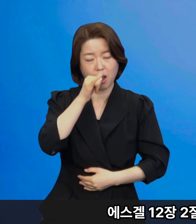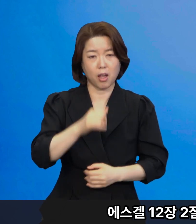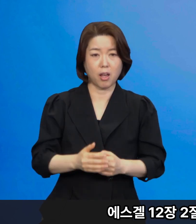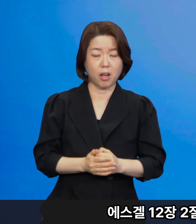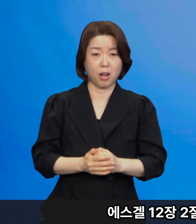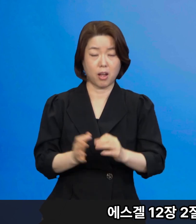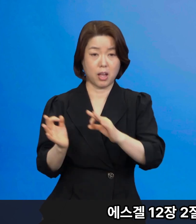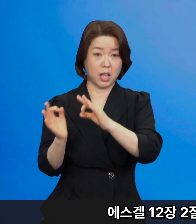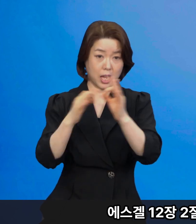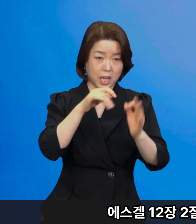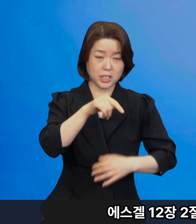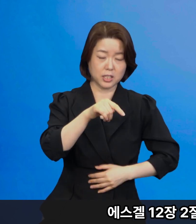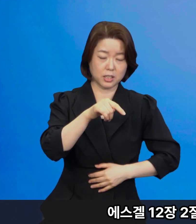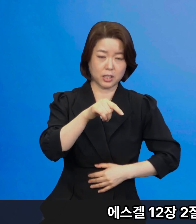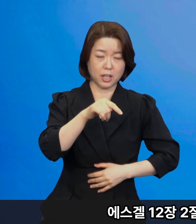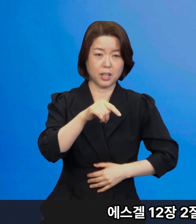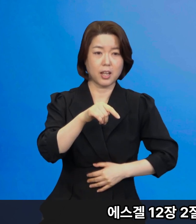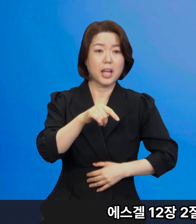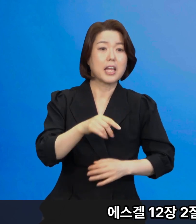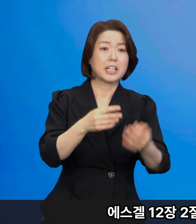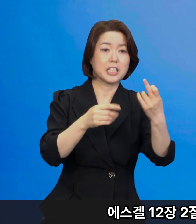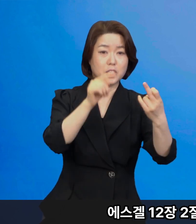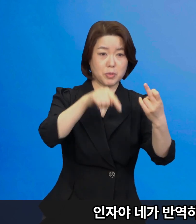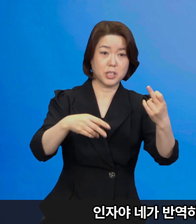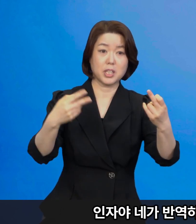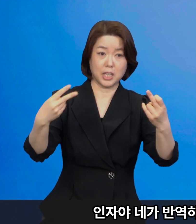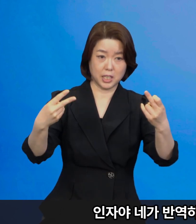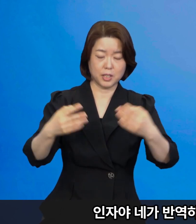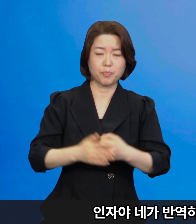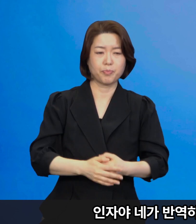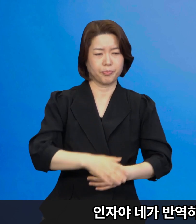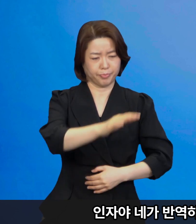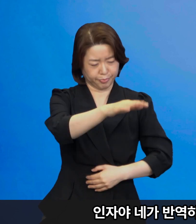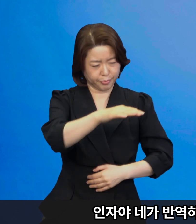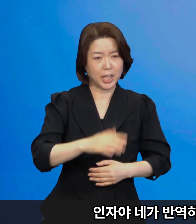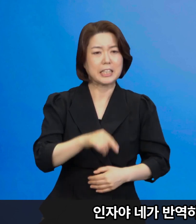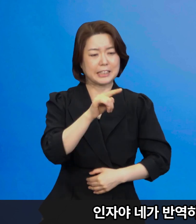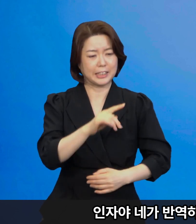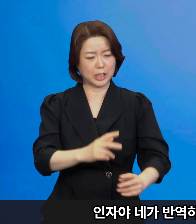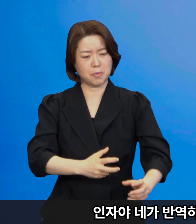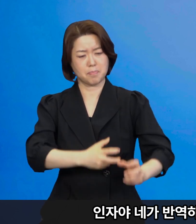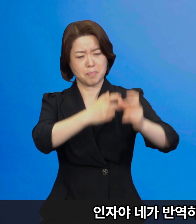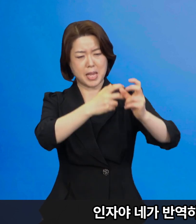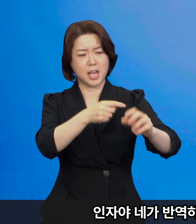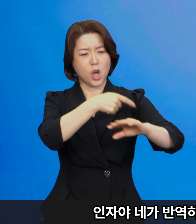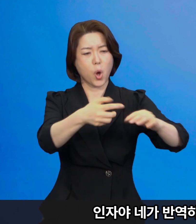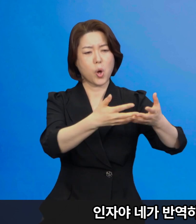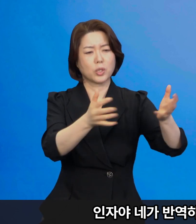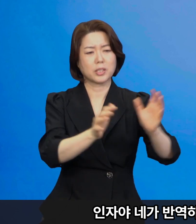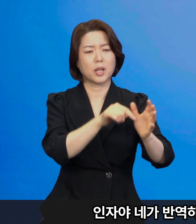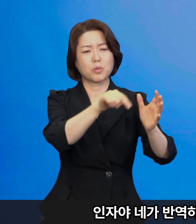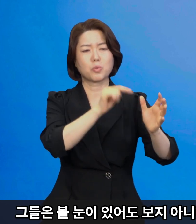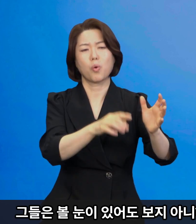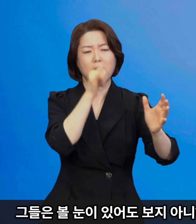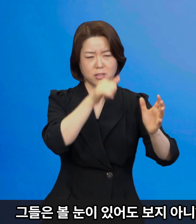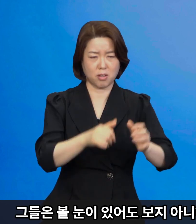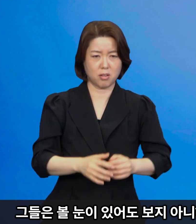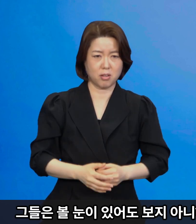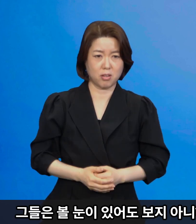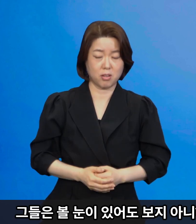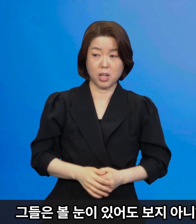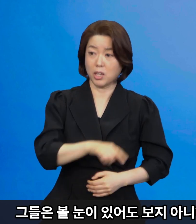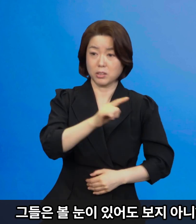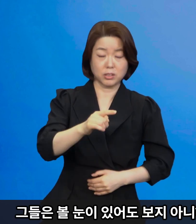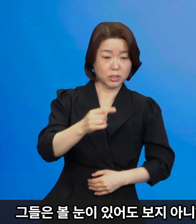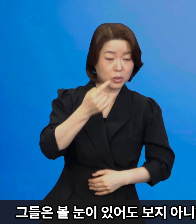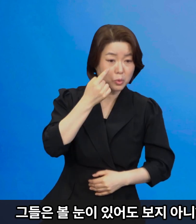에스겔 12장 2절은 이렇게 증언합니다. 인자야, 내가 반역하는 족속 중에 거하는도다. 그들은 볼 눈이